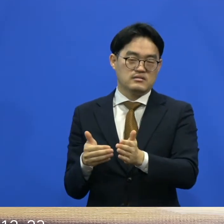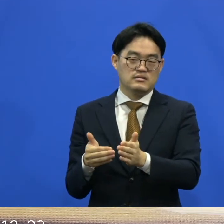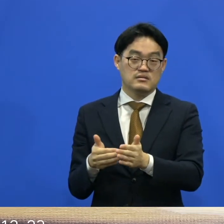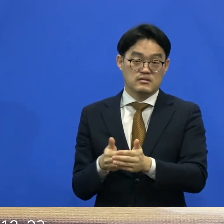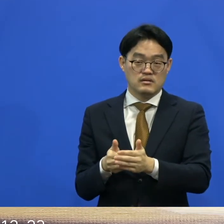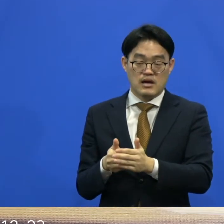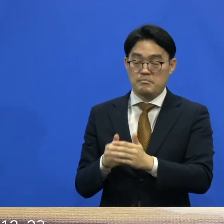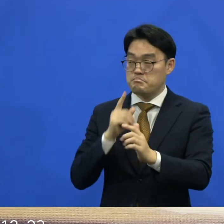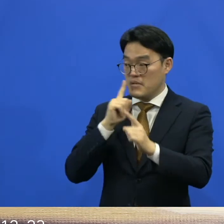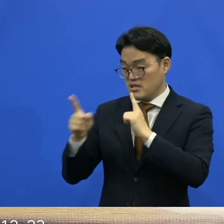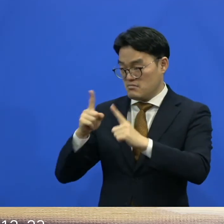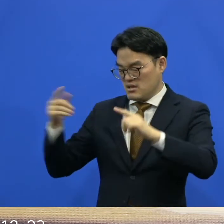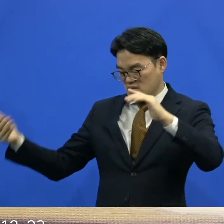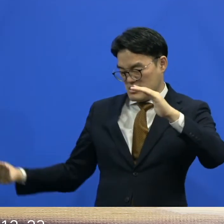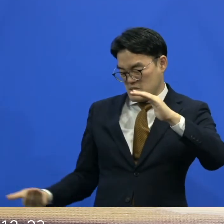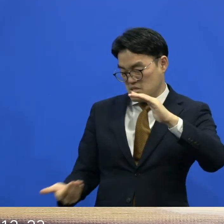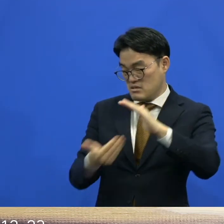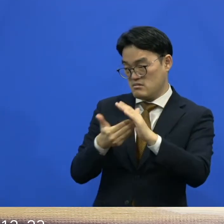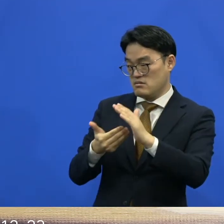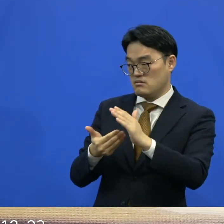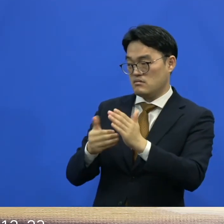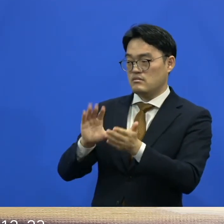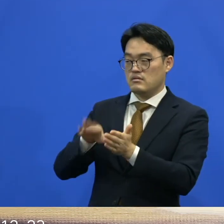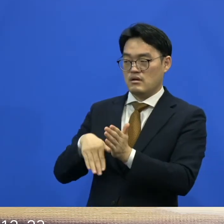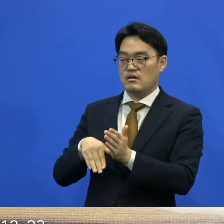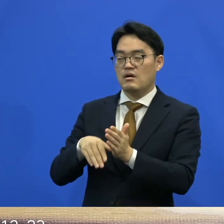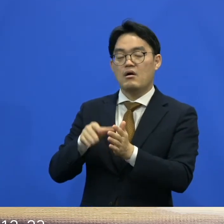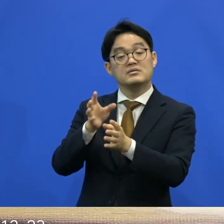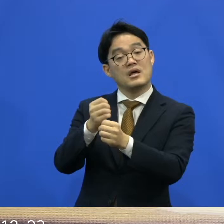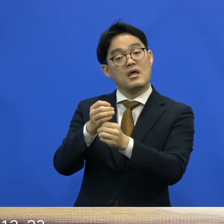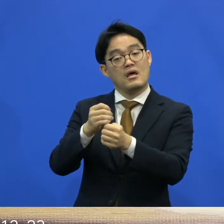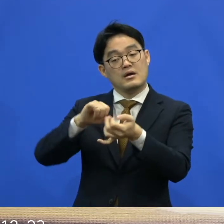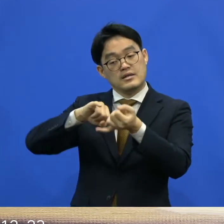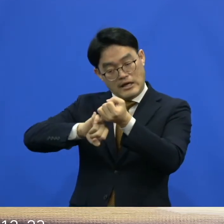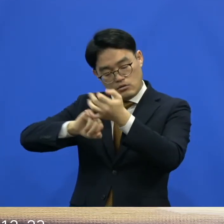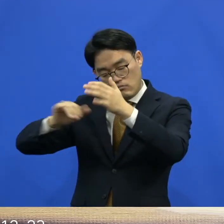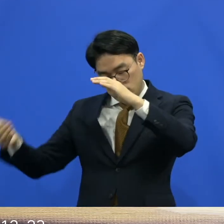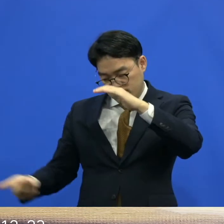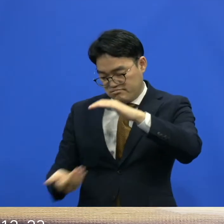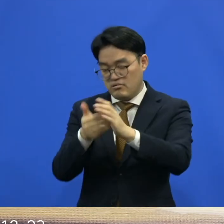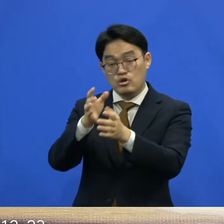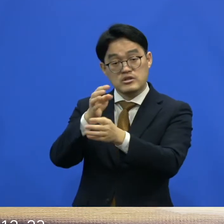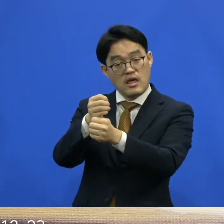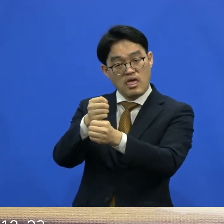말씀이 이루어질 때까지. 언제 말씀이 이루어지는가요? 그러면